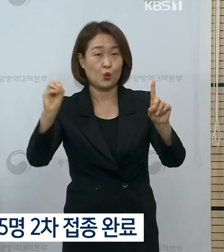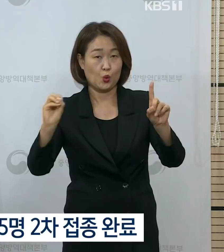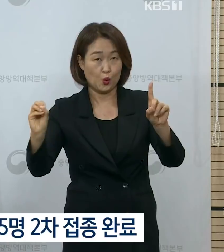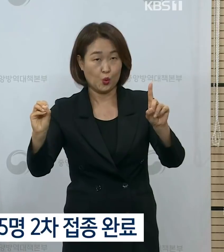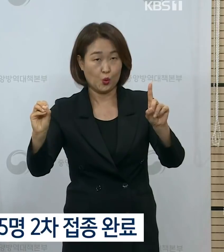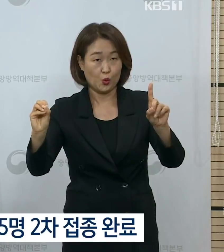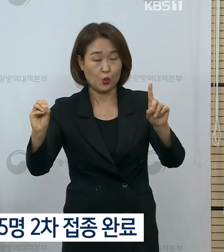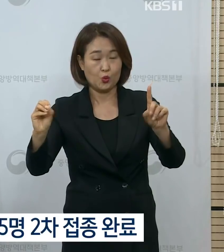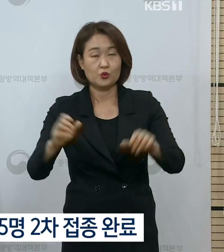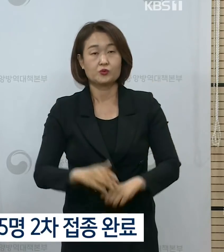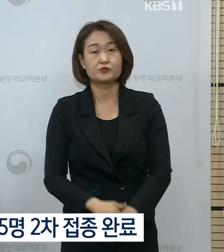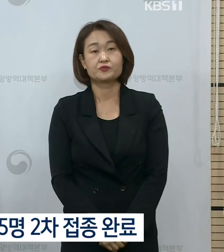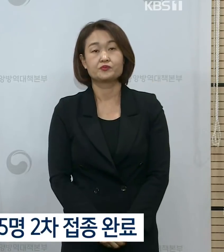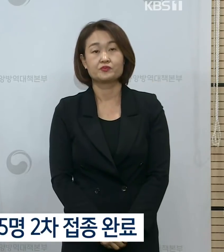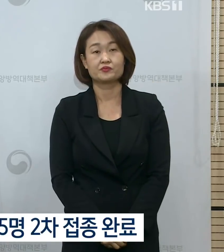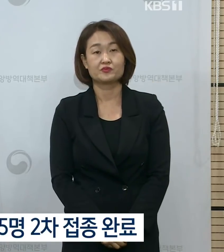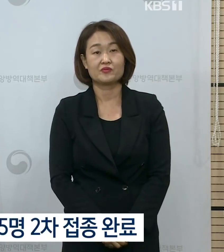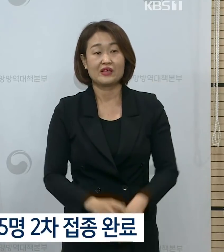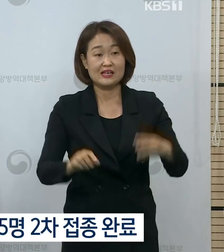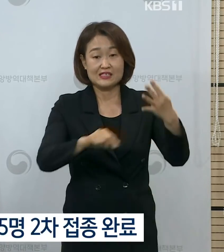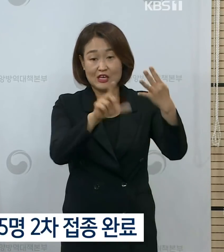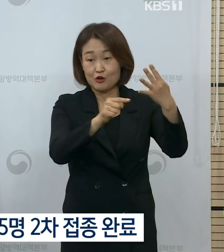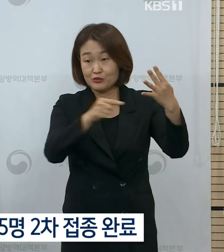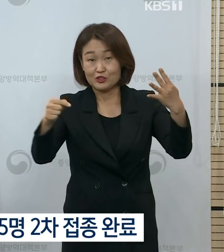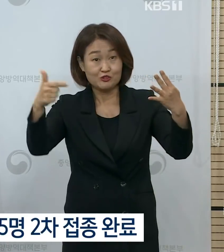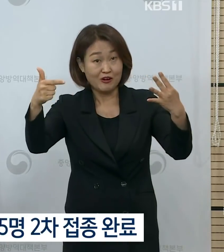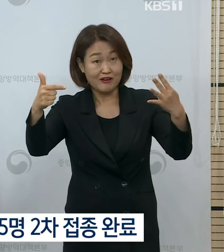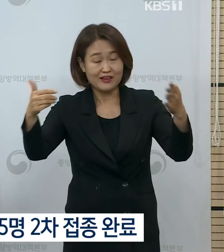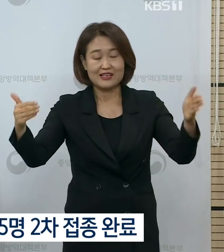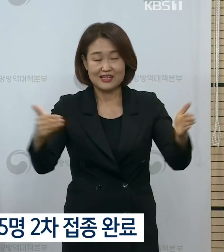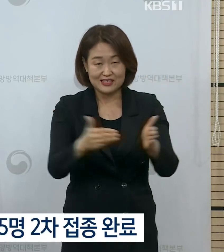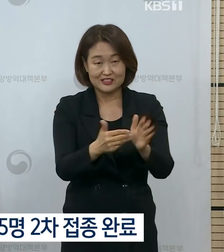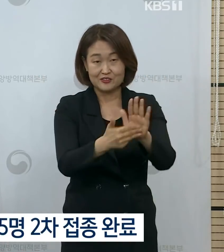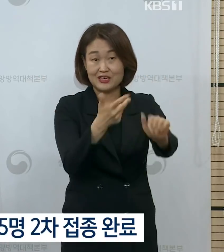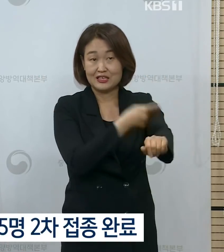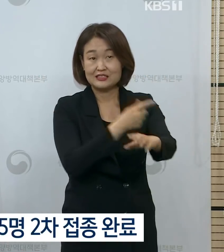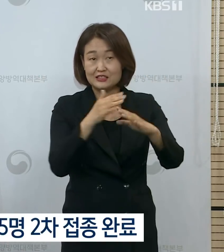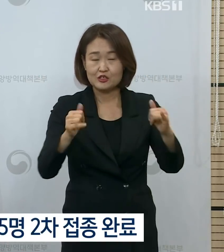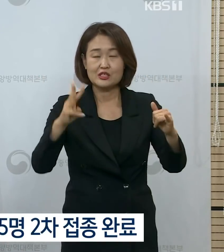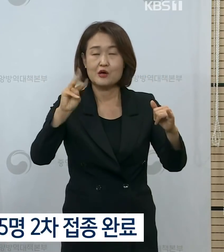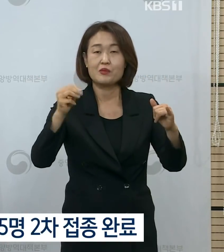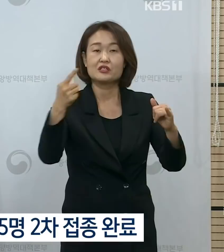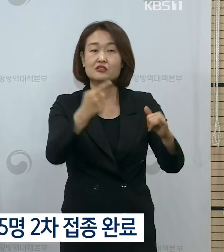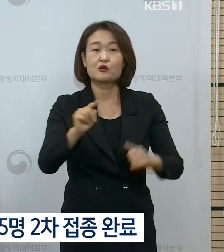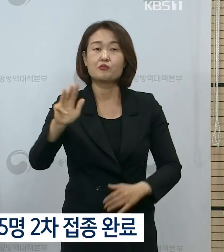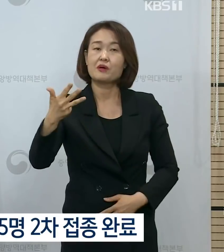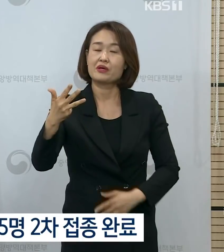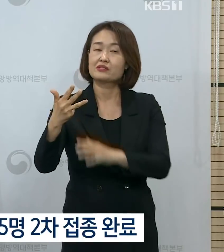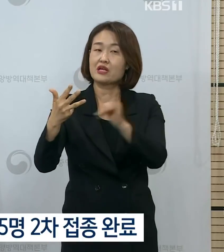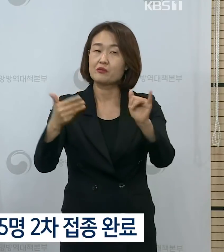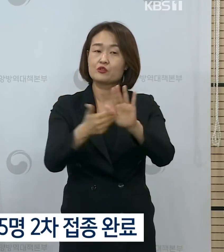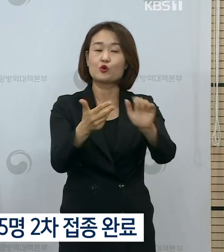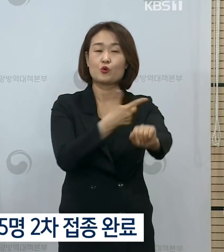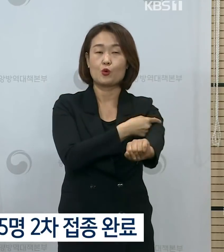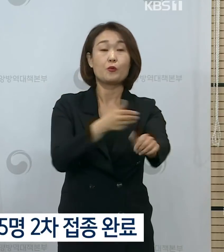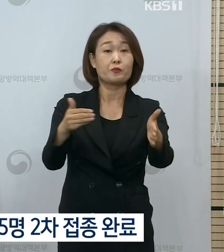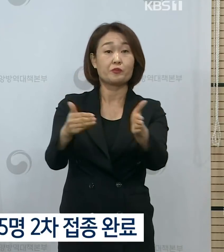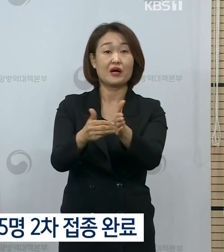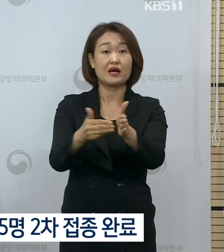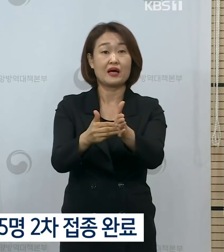85.1%입니다. 2분기 접종 대상자로는 어제 신규로 31,800명 정도가 접종을